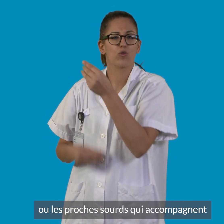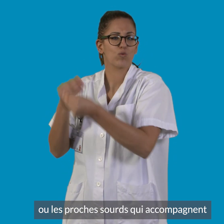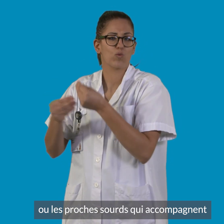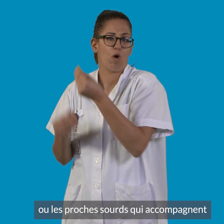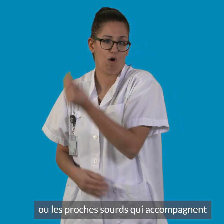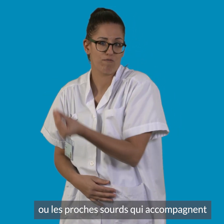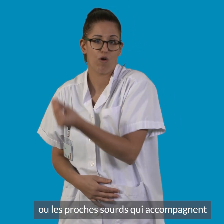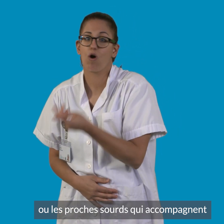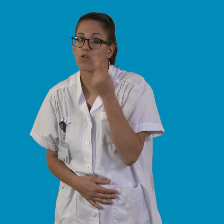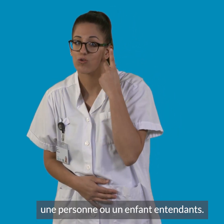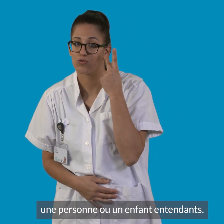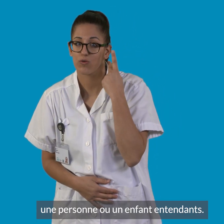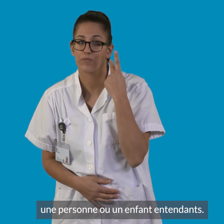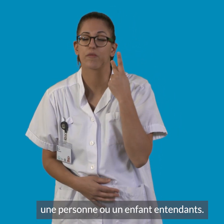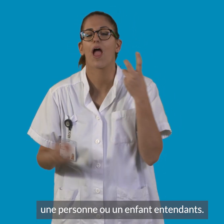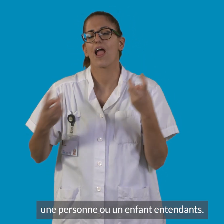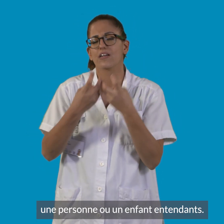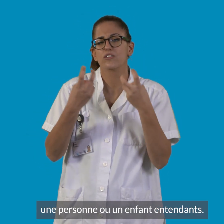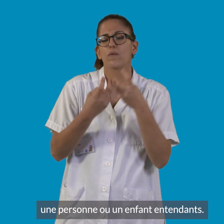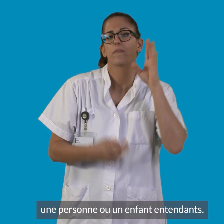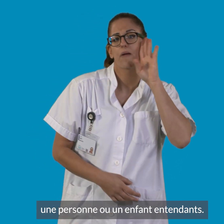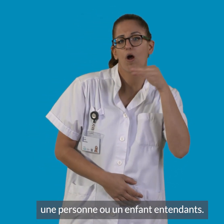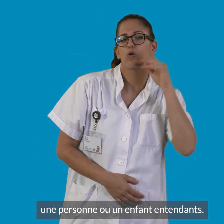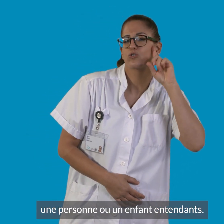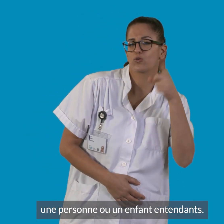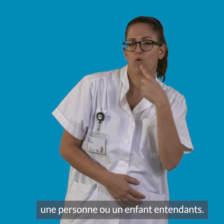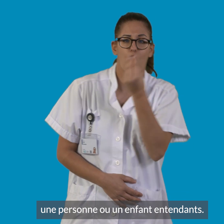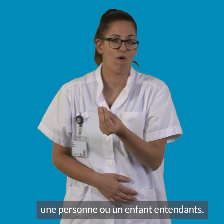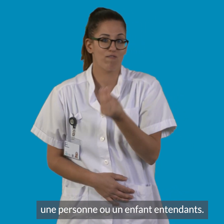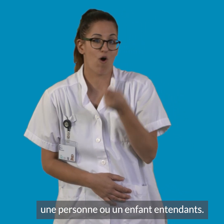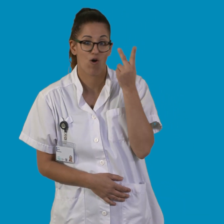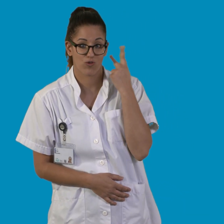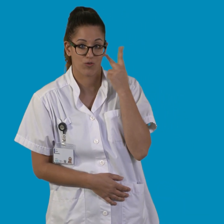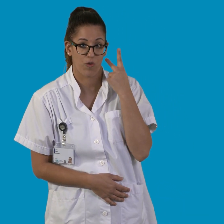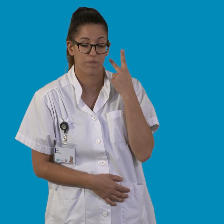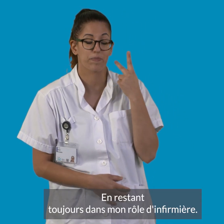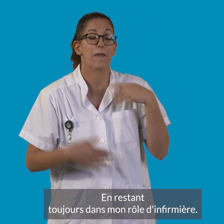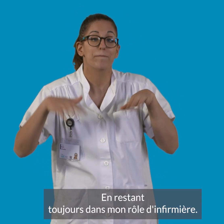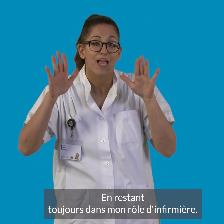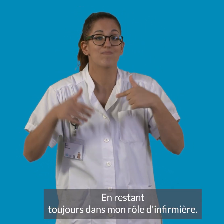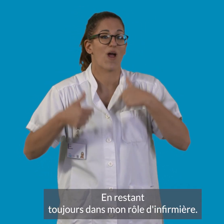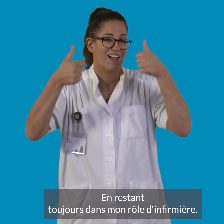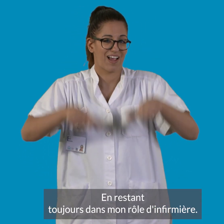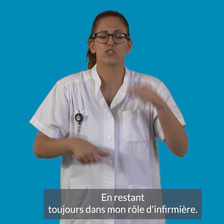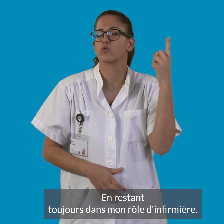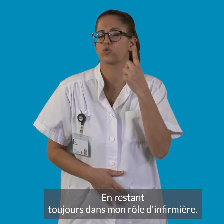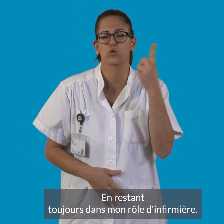qui accompagnent une personne ou un enfant entendant, en restant toujours dans mon